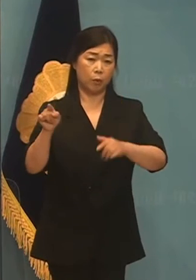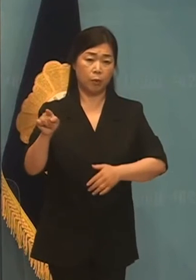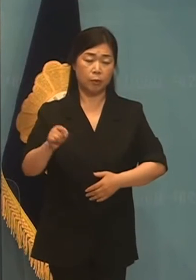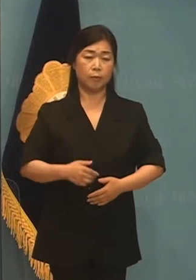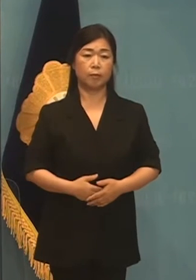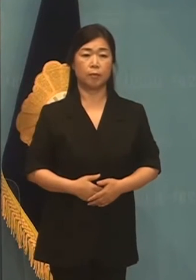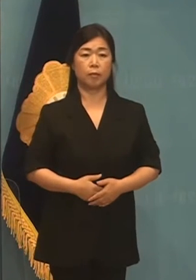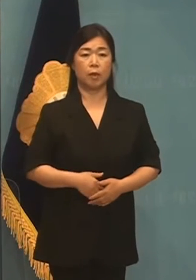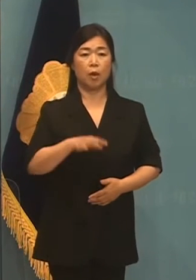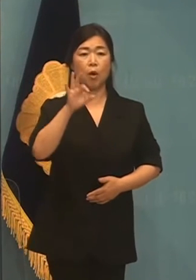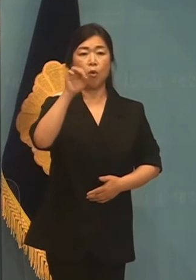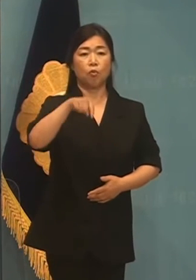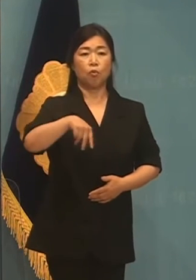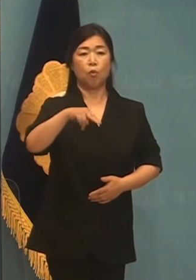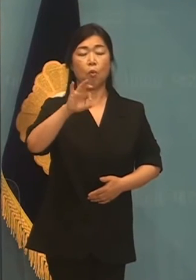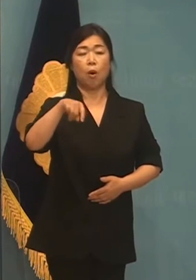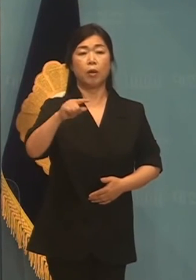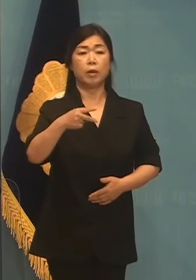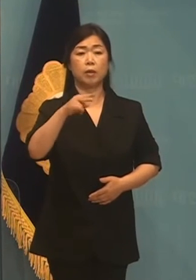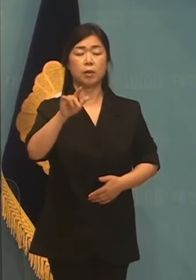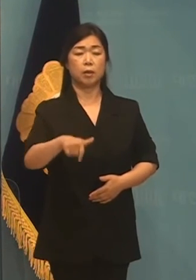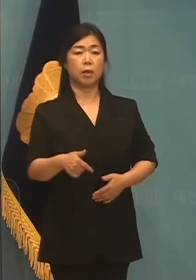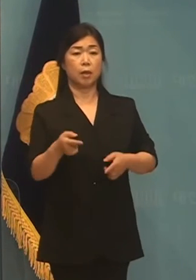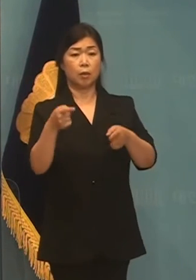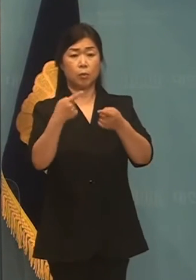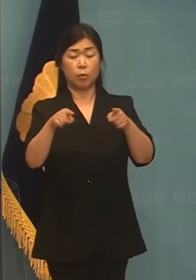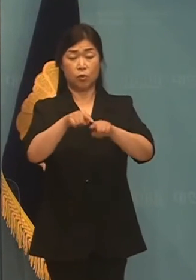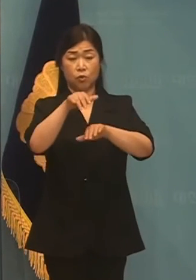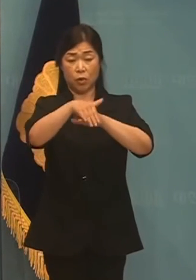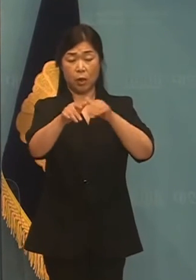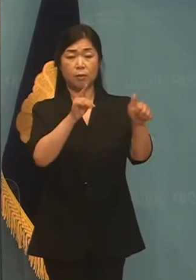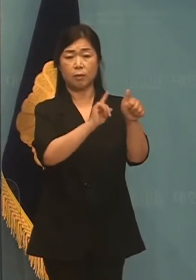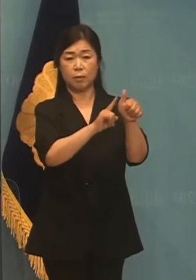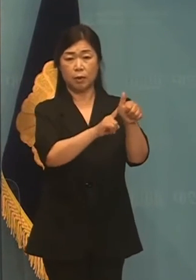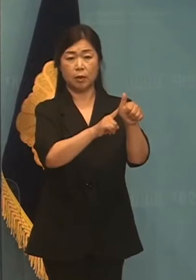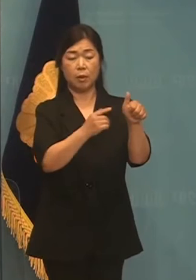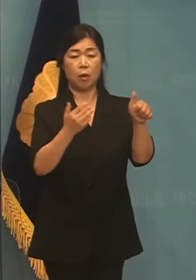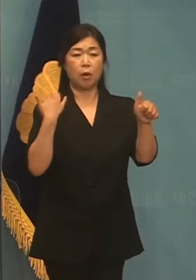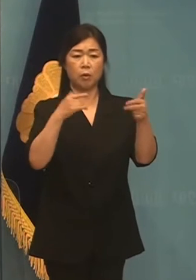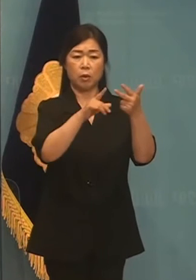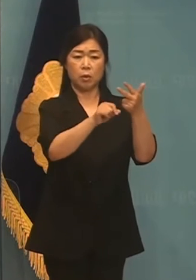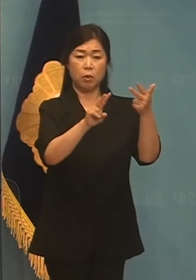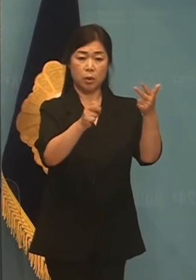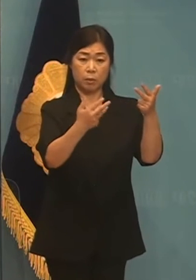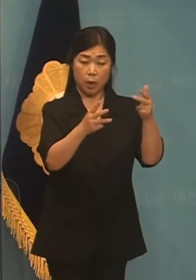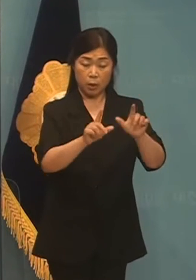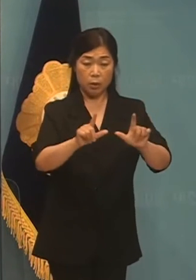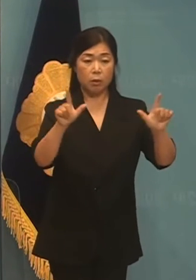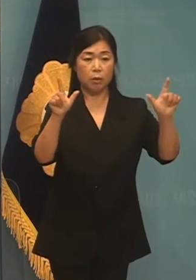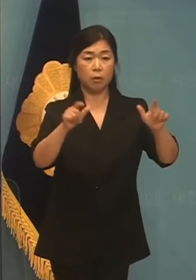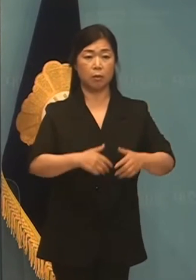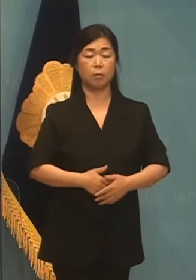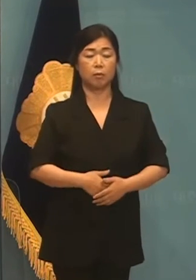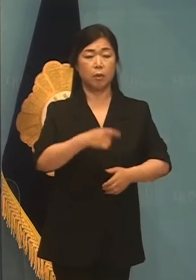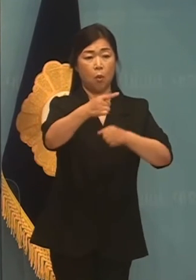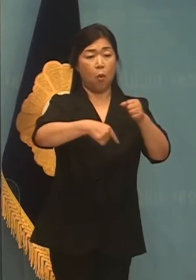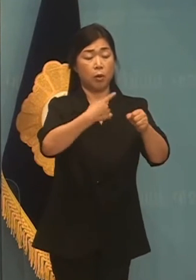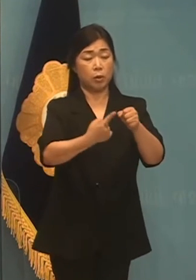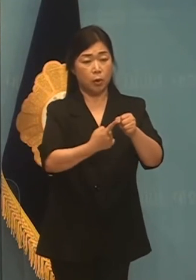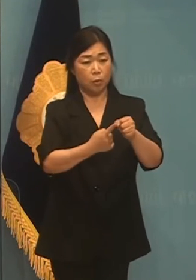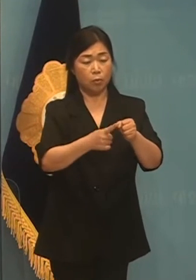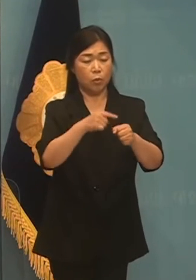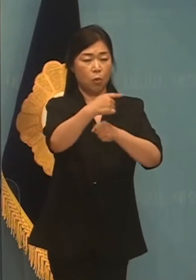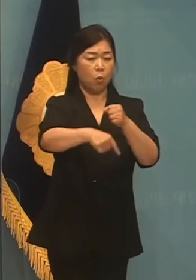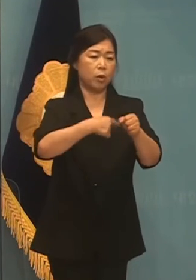우원식 더불어민주당 전 원내대표는 최근 지난 7월 28일